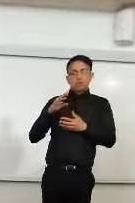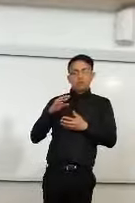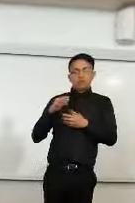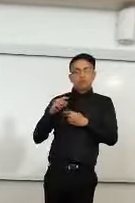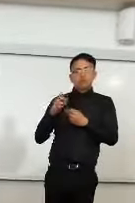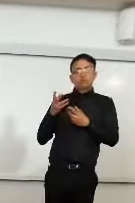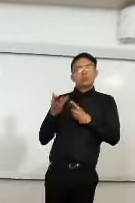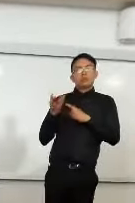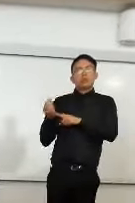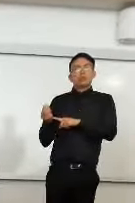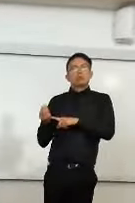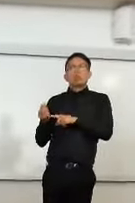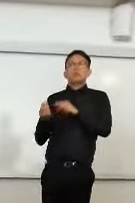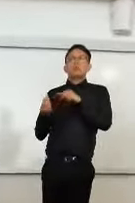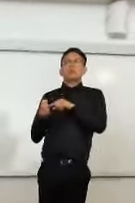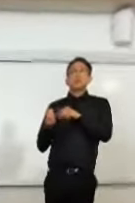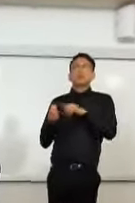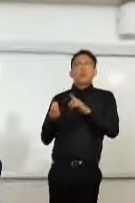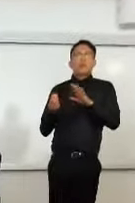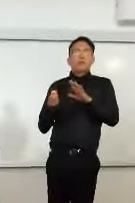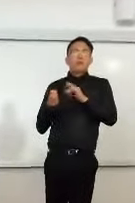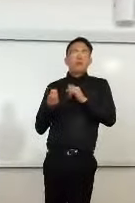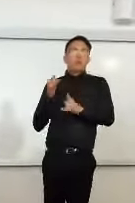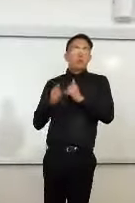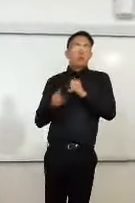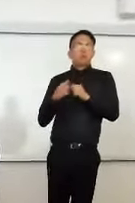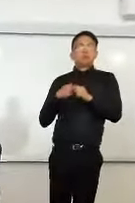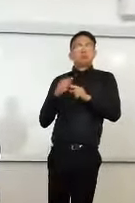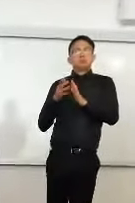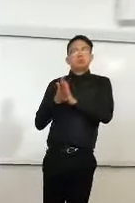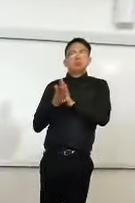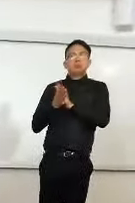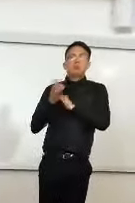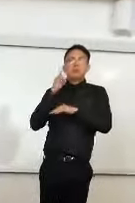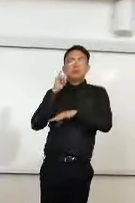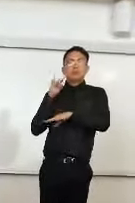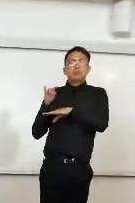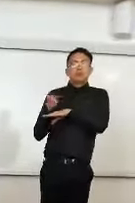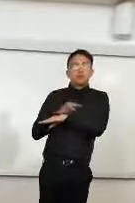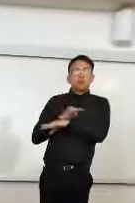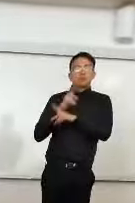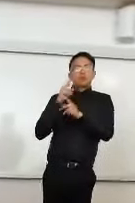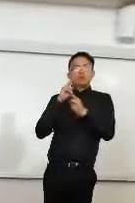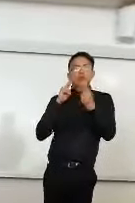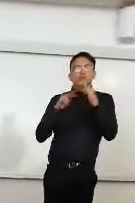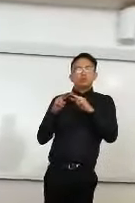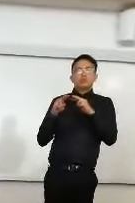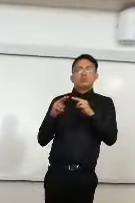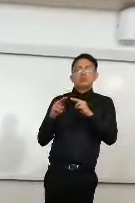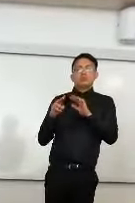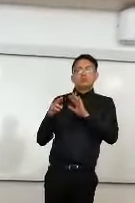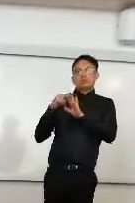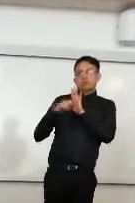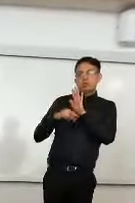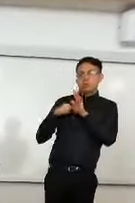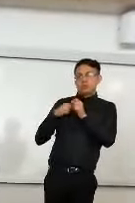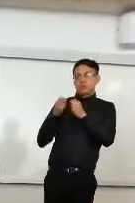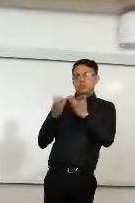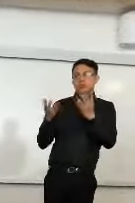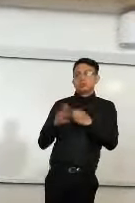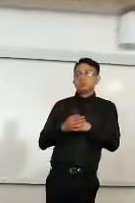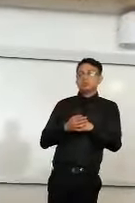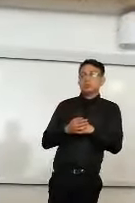estaba relacionado como con esas disposiciones finales que incluyen vigilancia y control, implementación y demás de la resolución. Todo esto